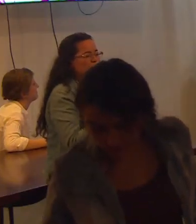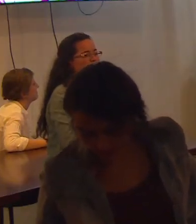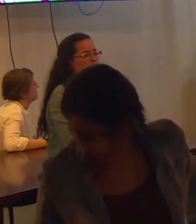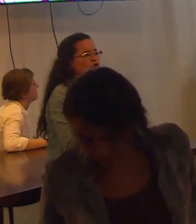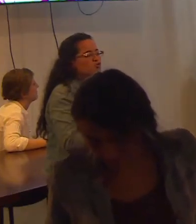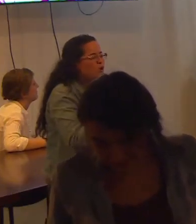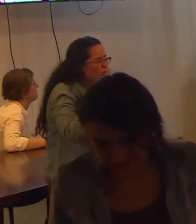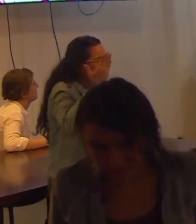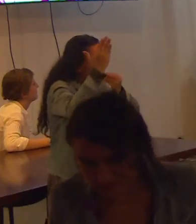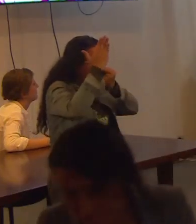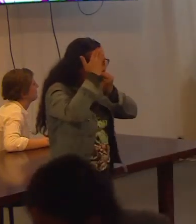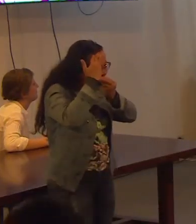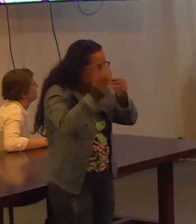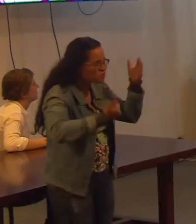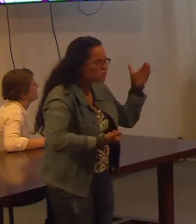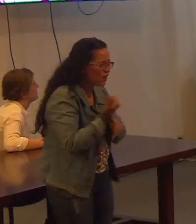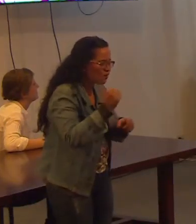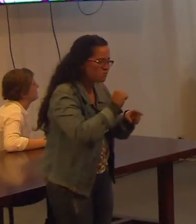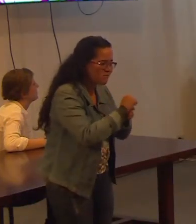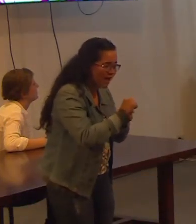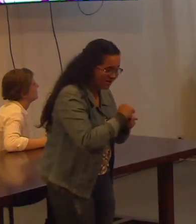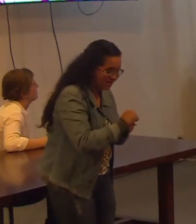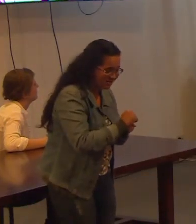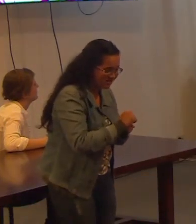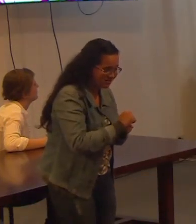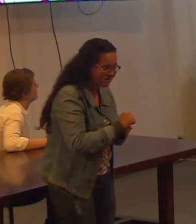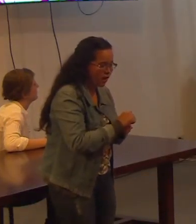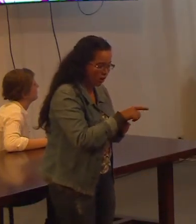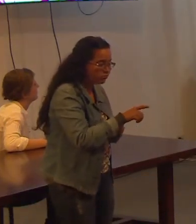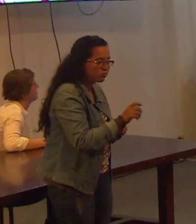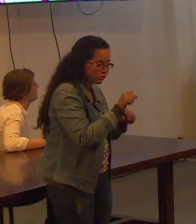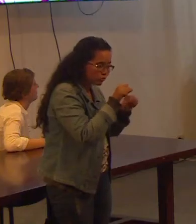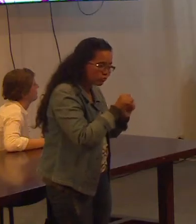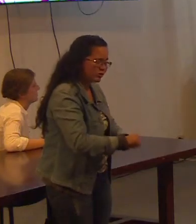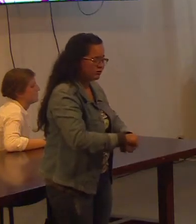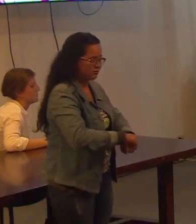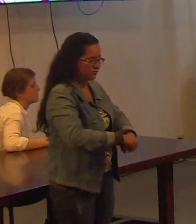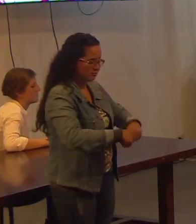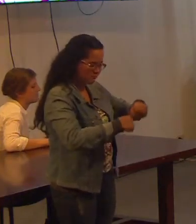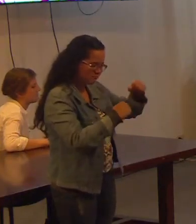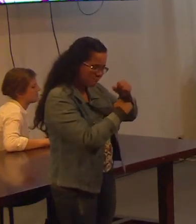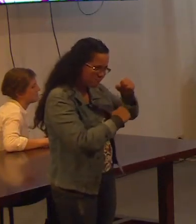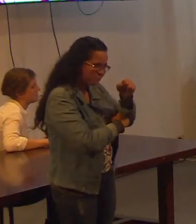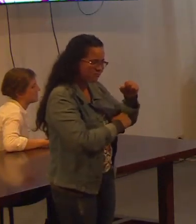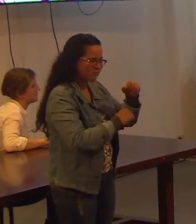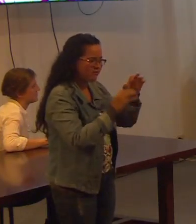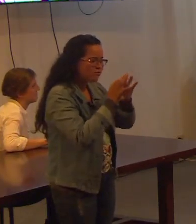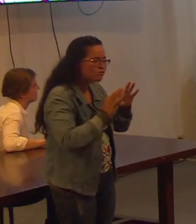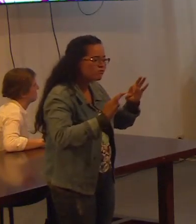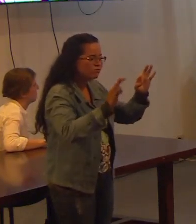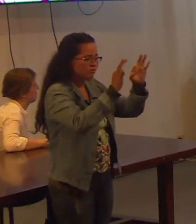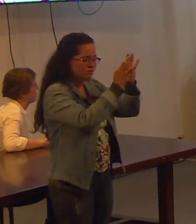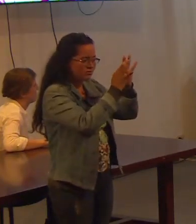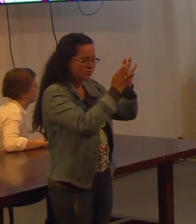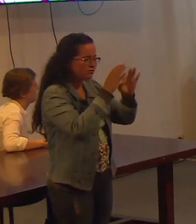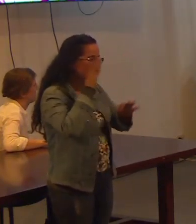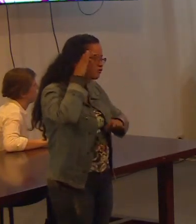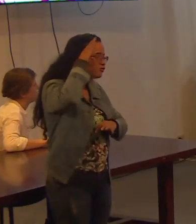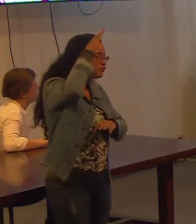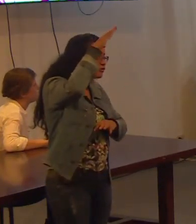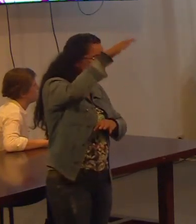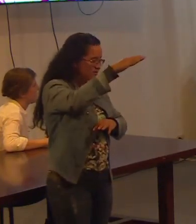nuevos saberes, nuevas prácticas, nuevos valores en donde son fundamentales para la futura labor como